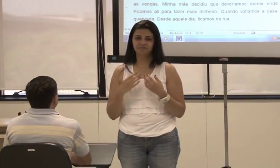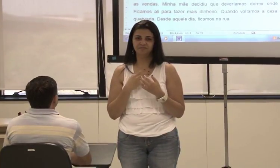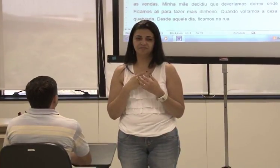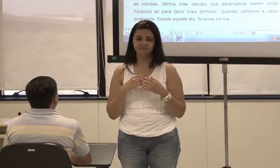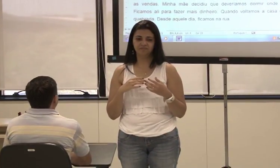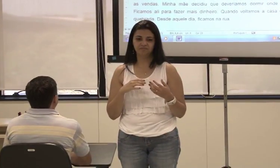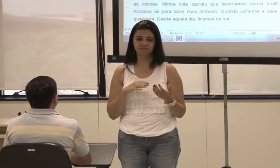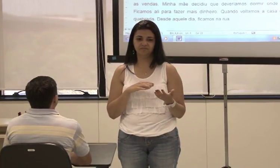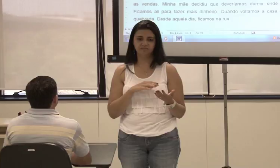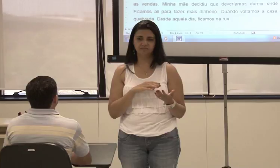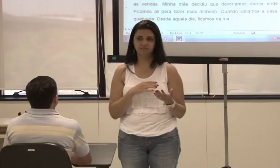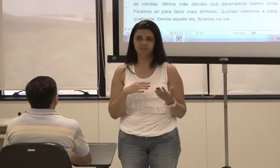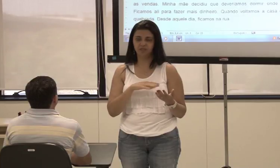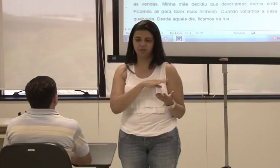Éramos 4 meninas,